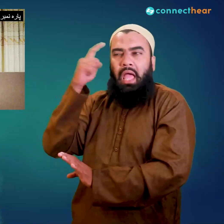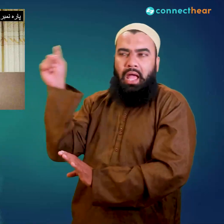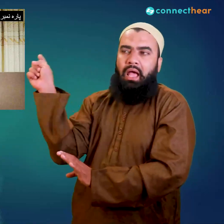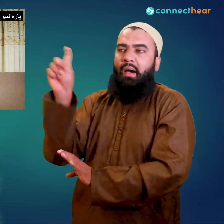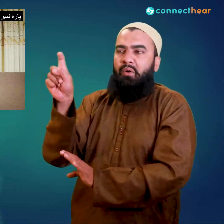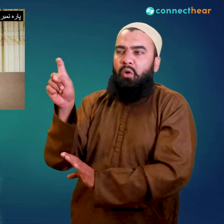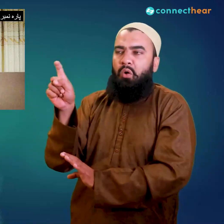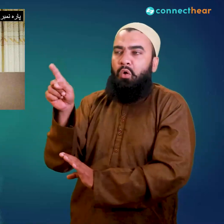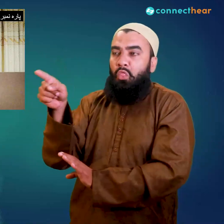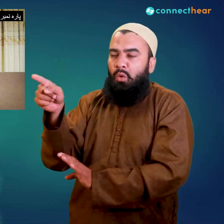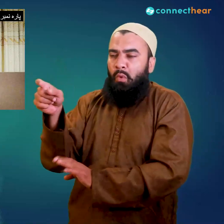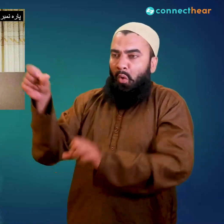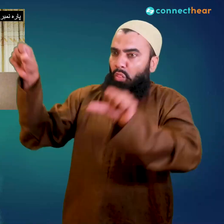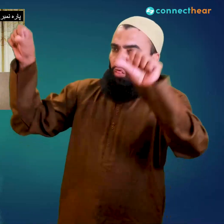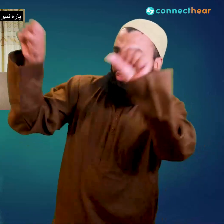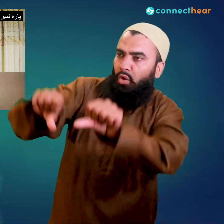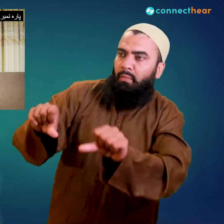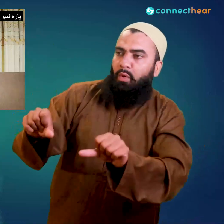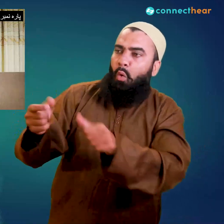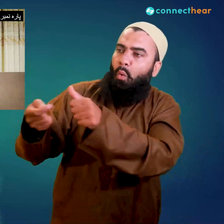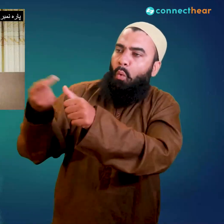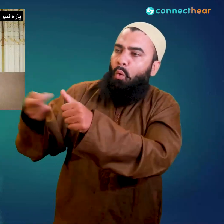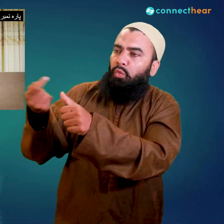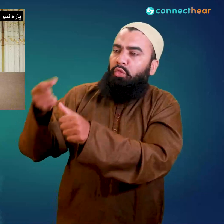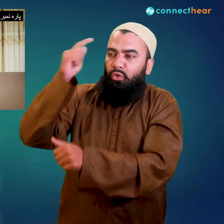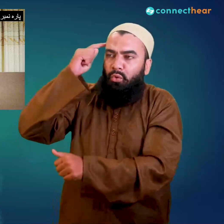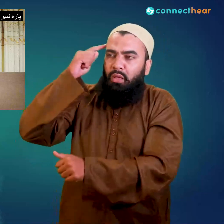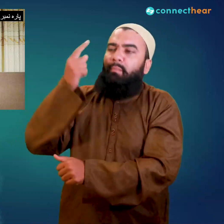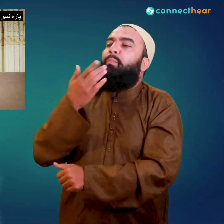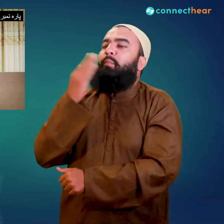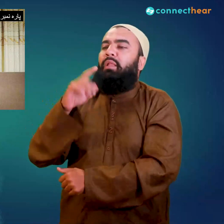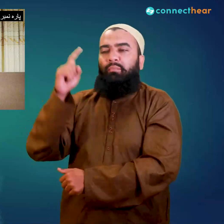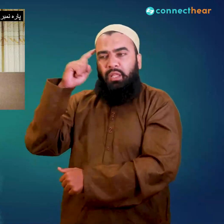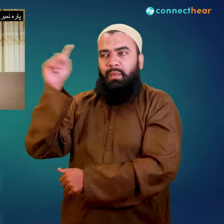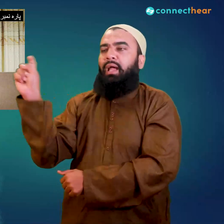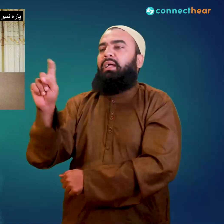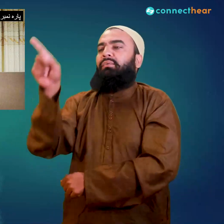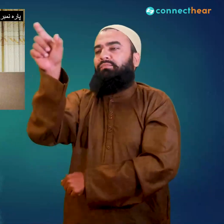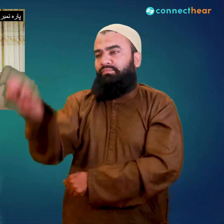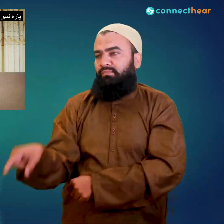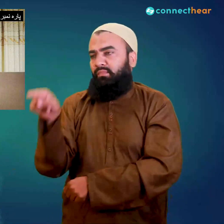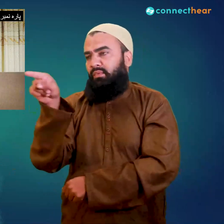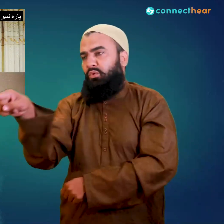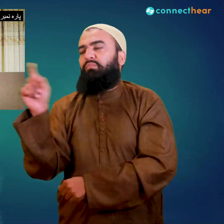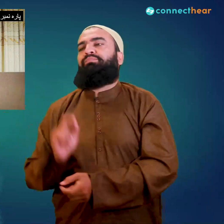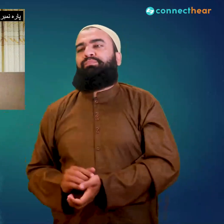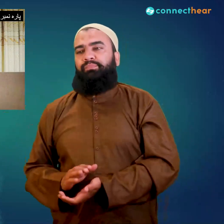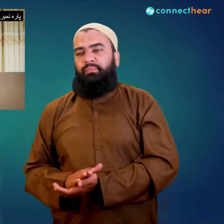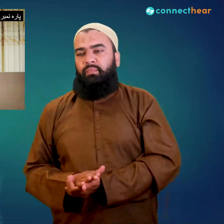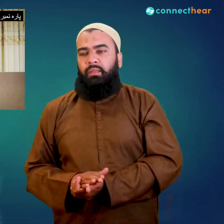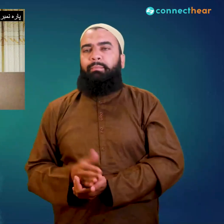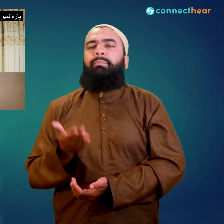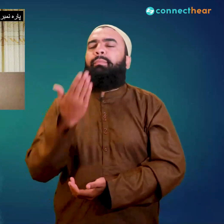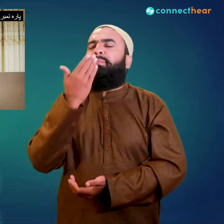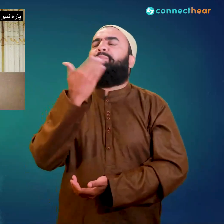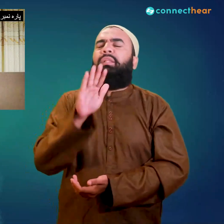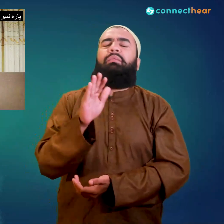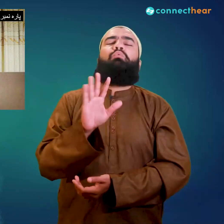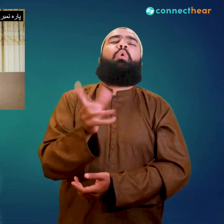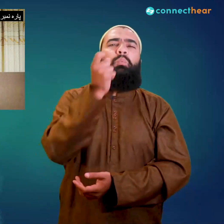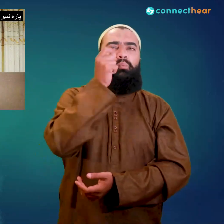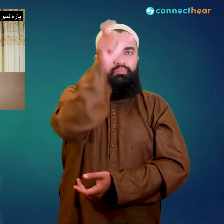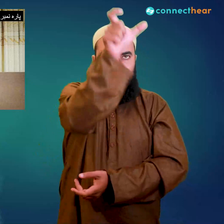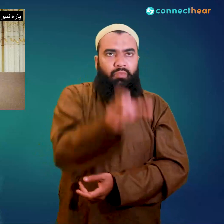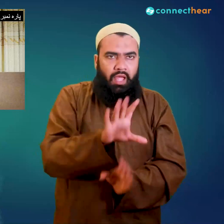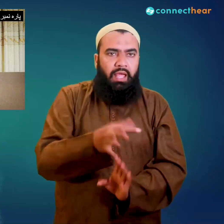ساتھ نادانی میں وہ عمل جو ہے وہ کر لیا تھا۔ یہاں بھی ایک شریف النفس آدمی اور قلب